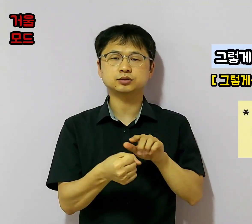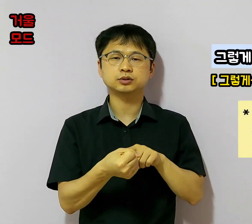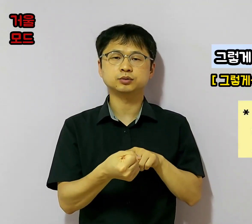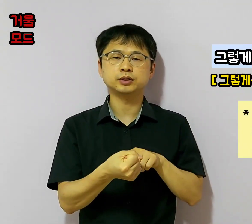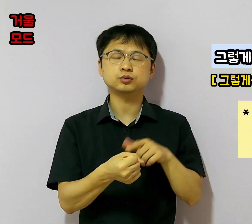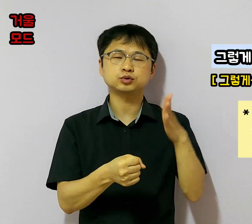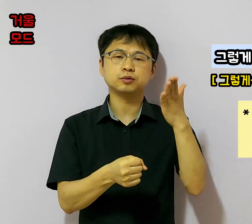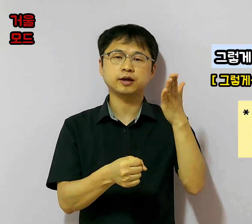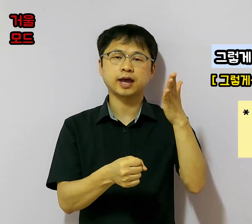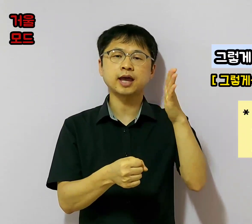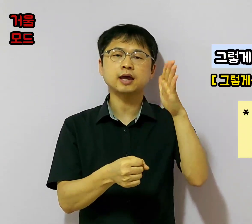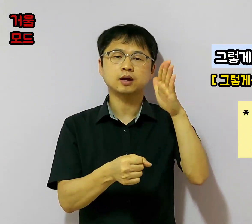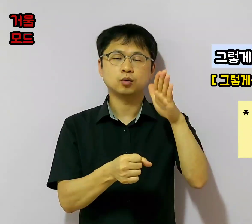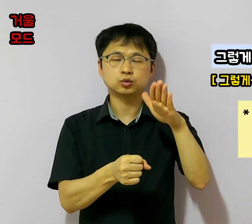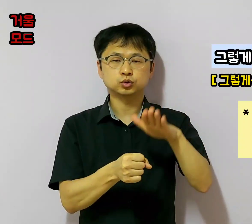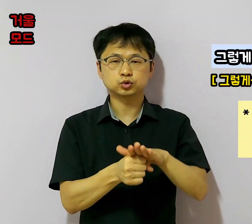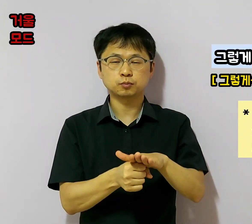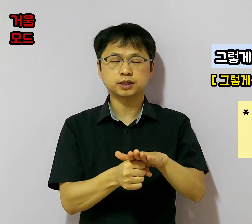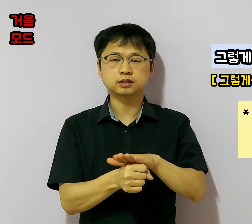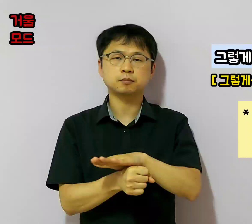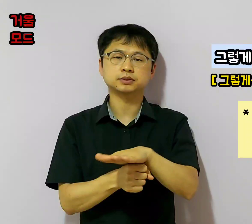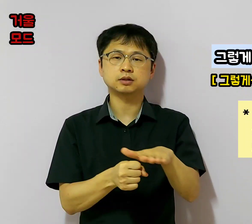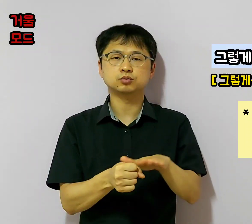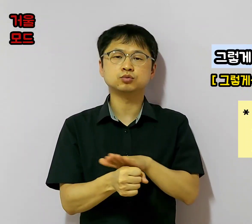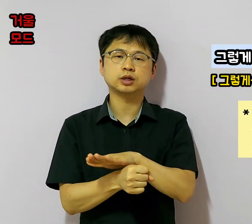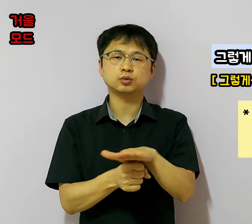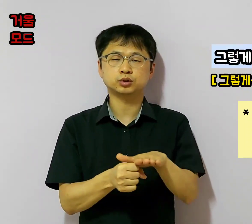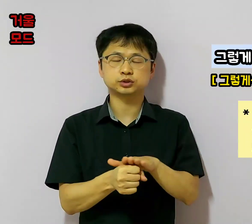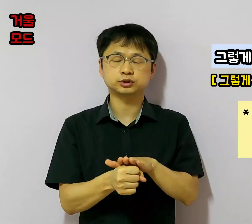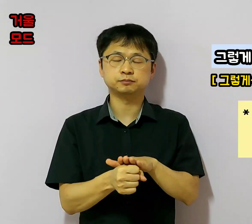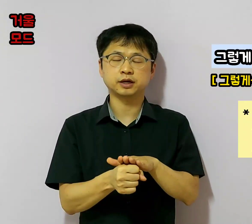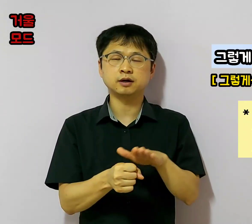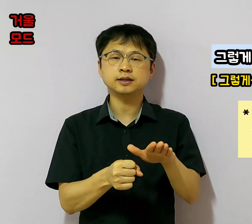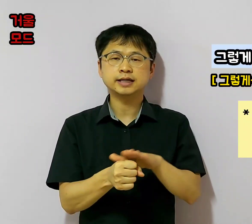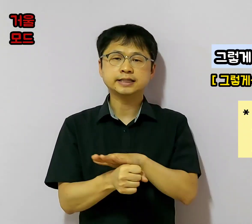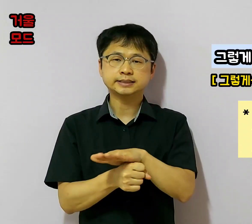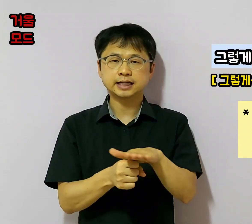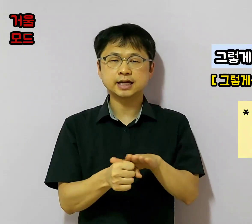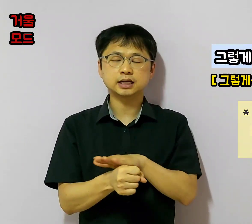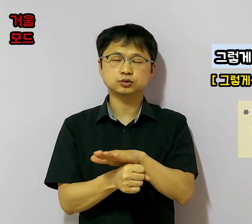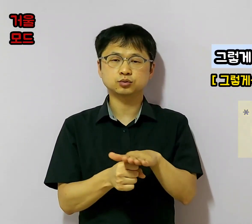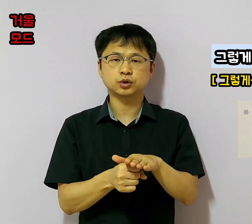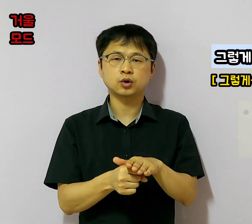수어는 왼손 주먹에 오른손 손바닥을 덮어서 둥글게 돌려주시면 사랑이라는 수어고요.